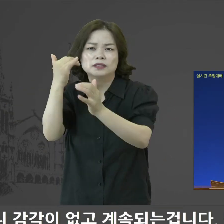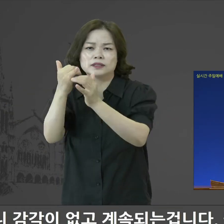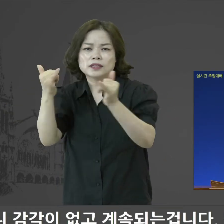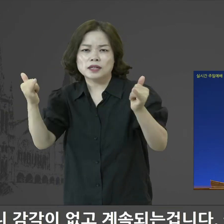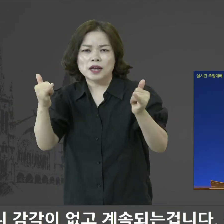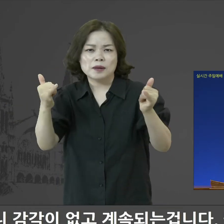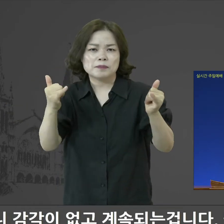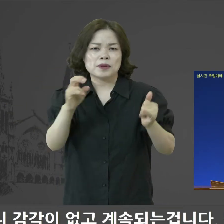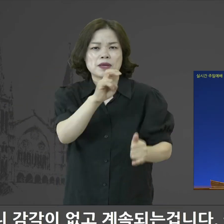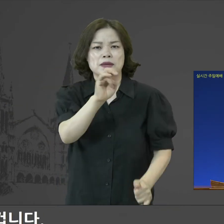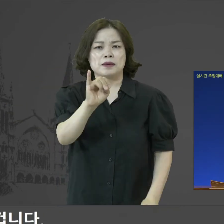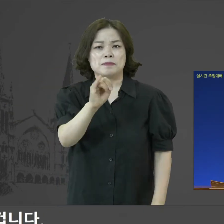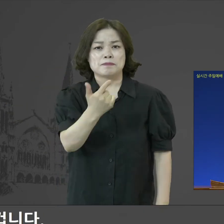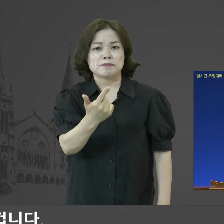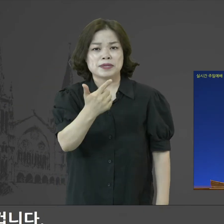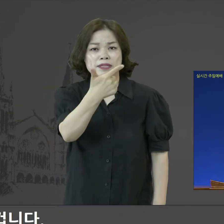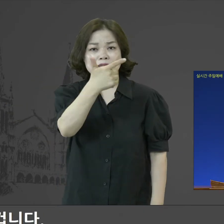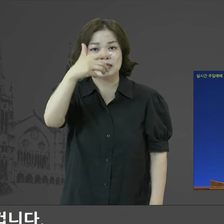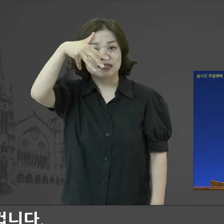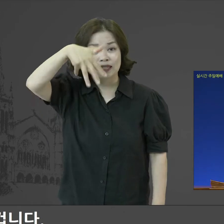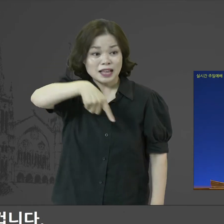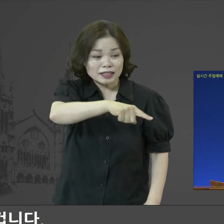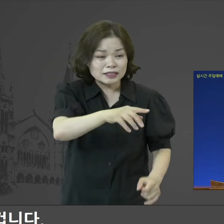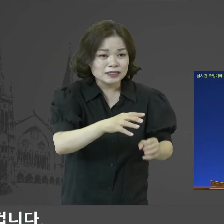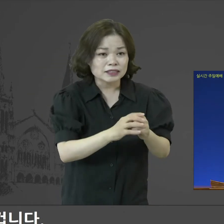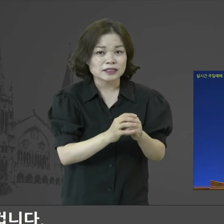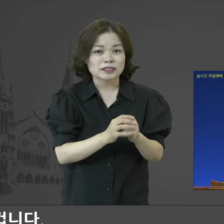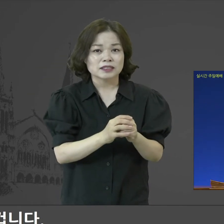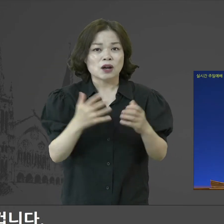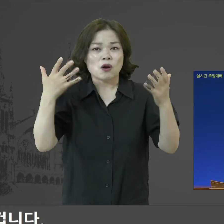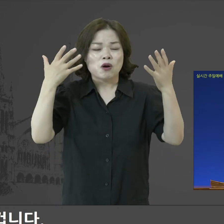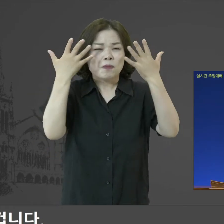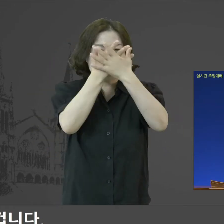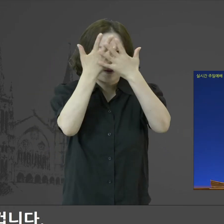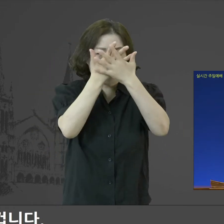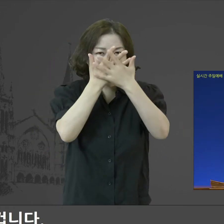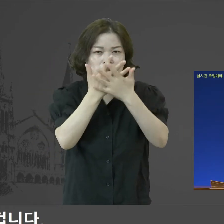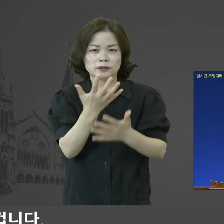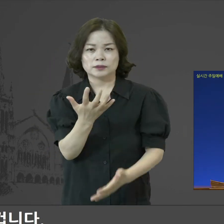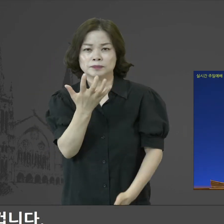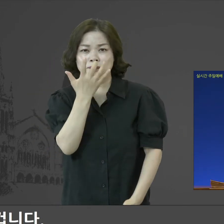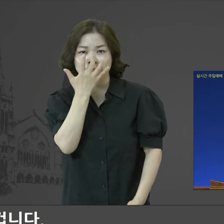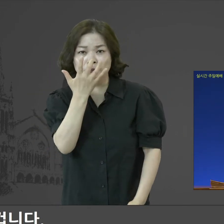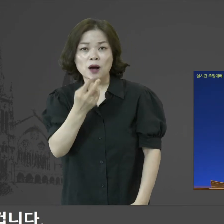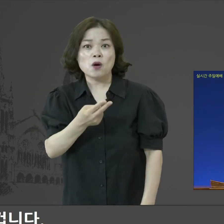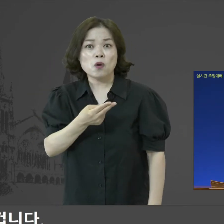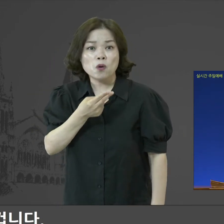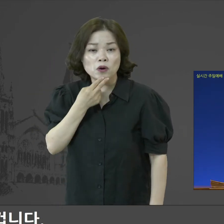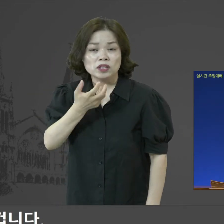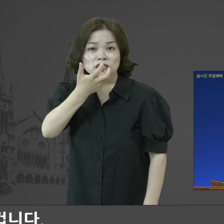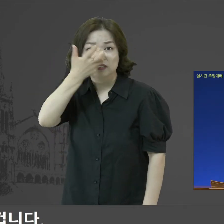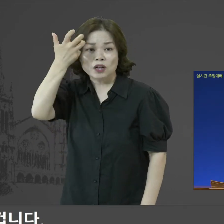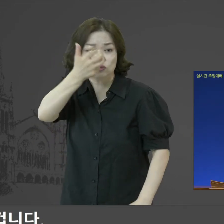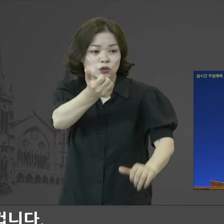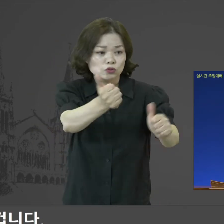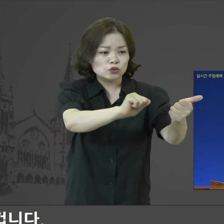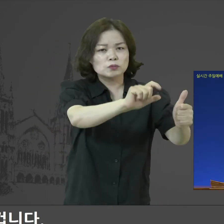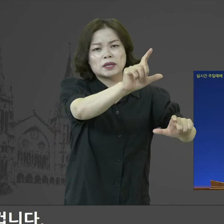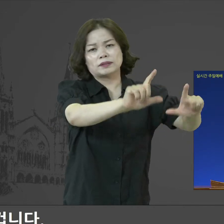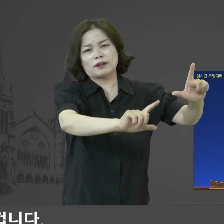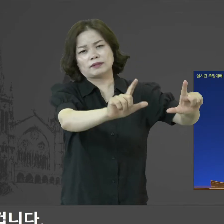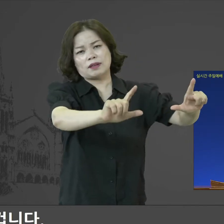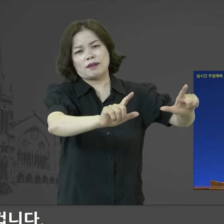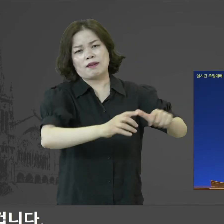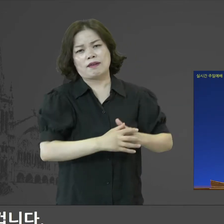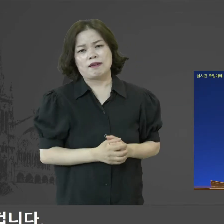민낯, 어두워지고 떠나 있고 감각이 없어지는 겁니다. 감각이 없어지는 것은 영적 죽음의 상태를 얘기하는